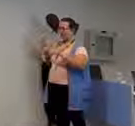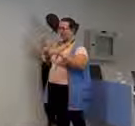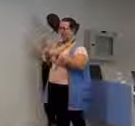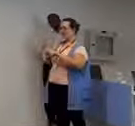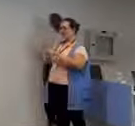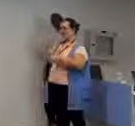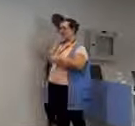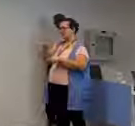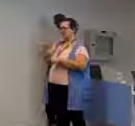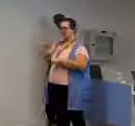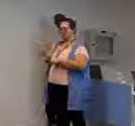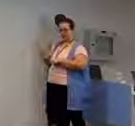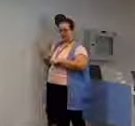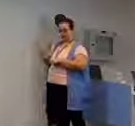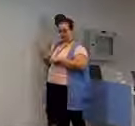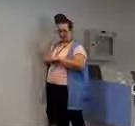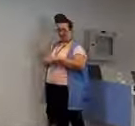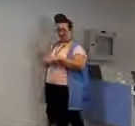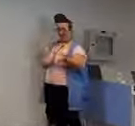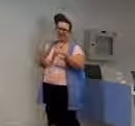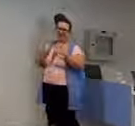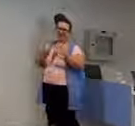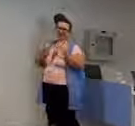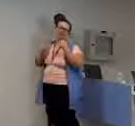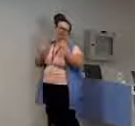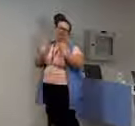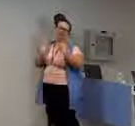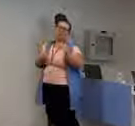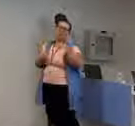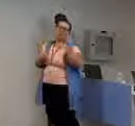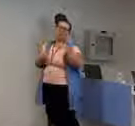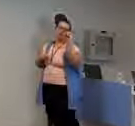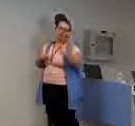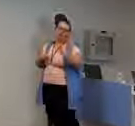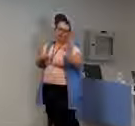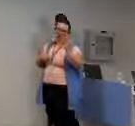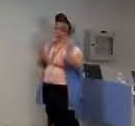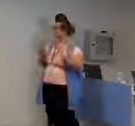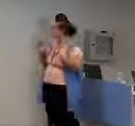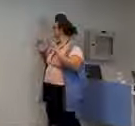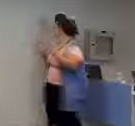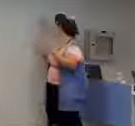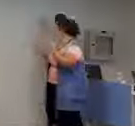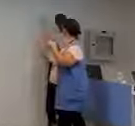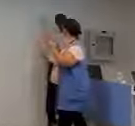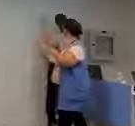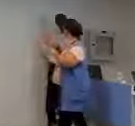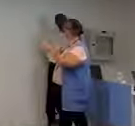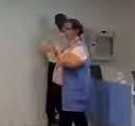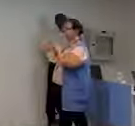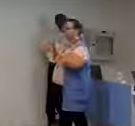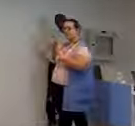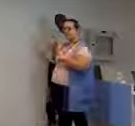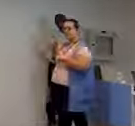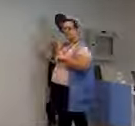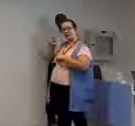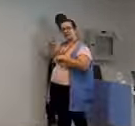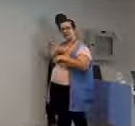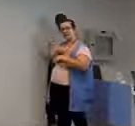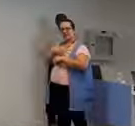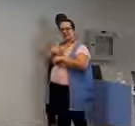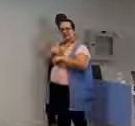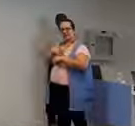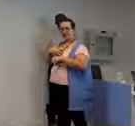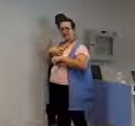também. E acho que 80% da nossa equipe hoje lá na Mister Software são de ex-alunos do Senai. A gente